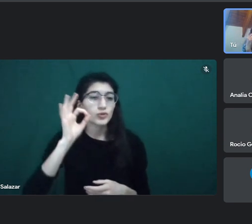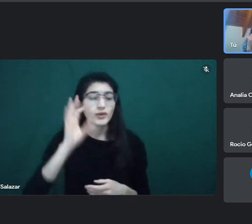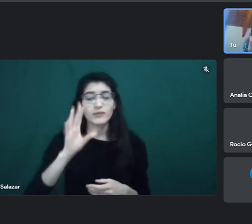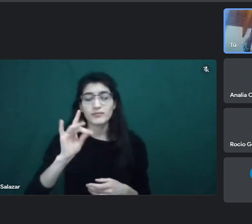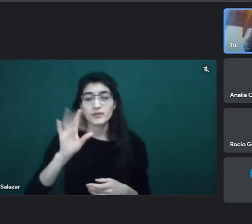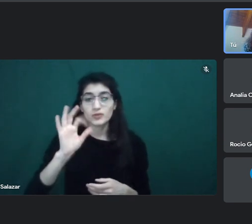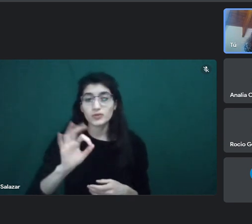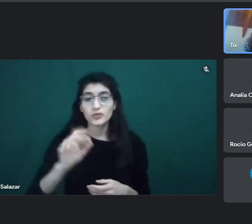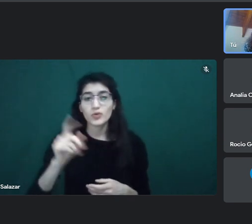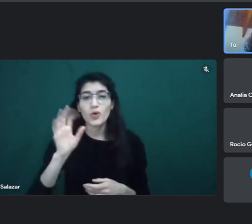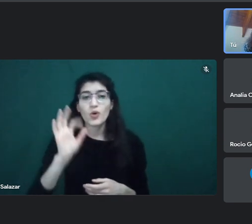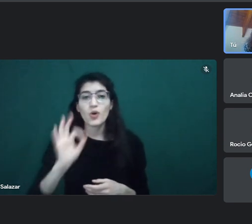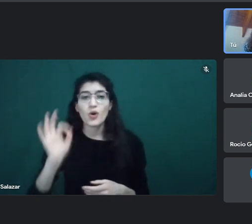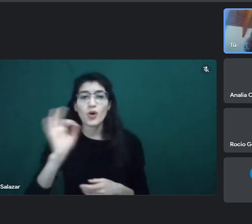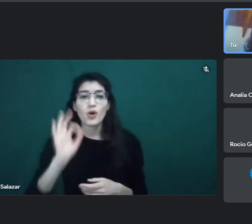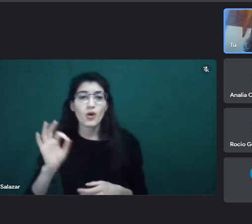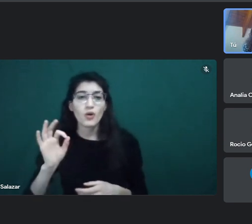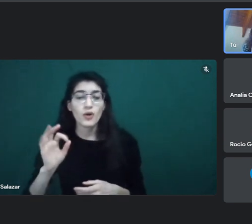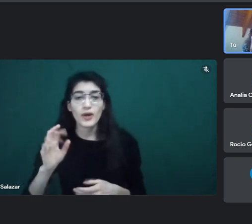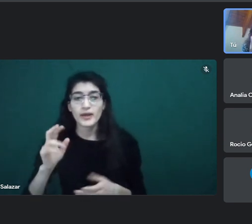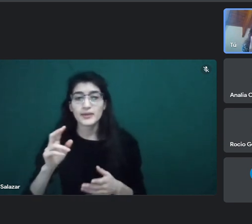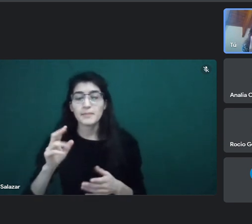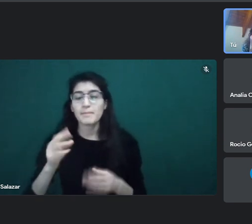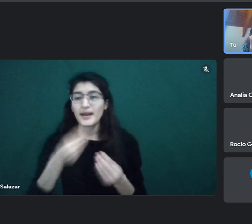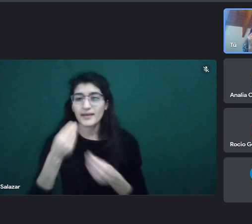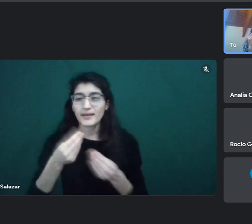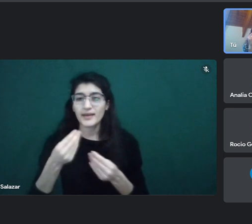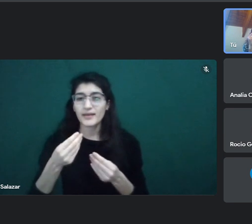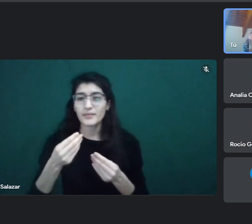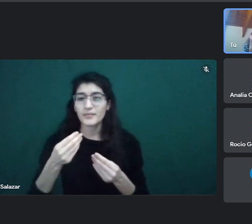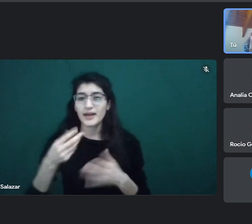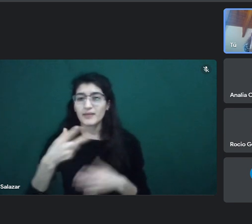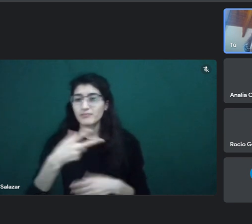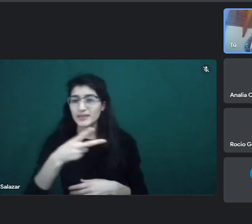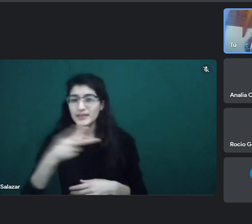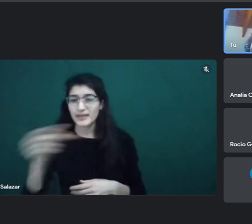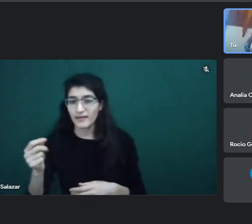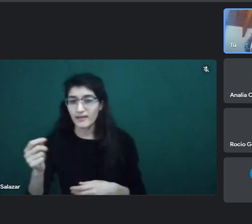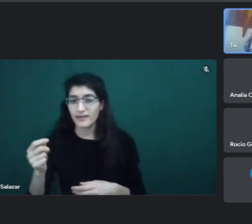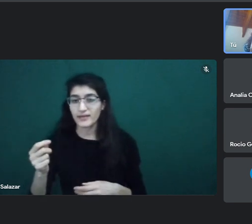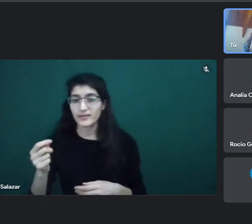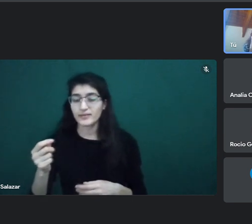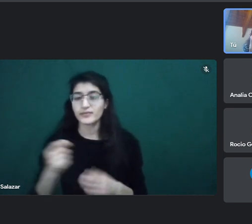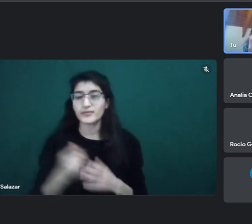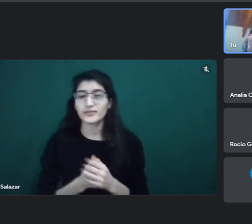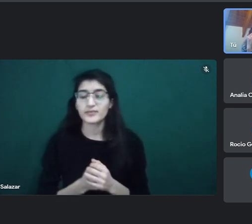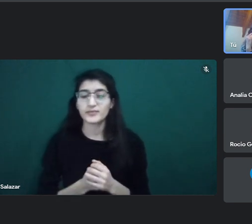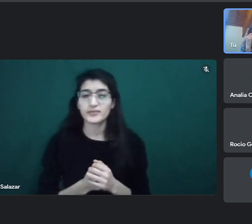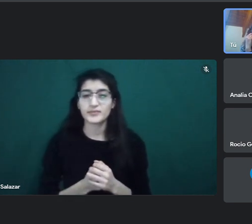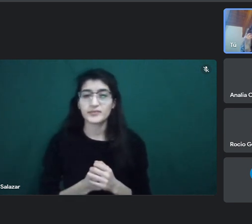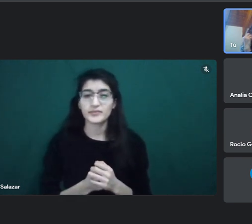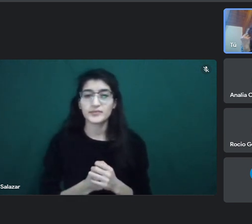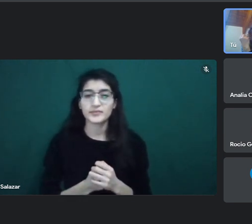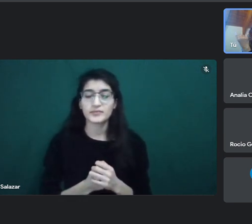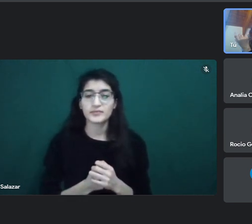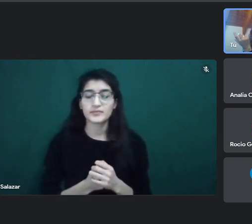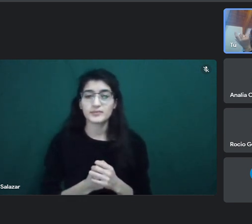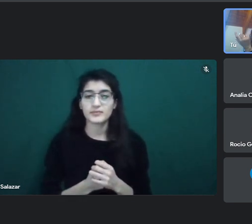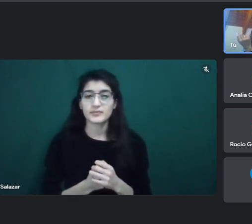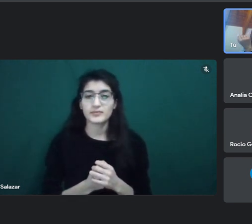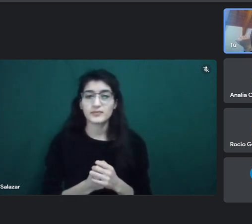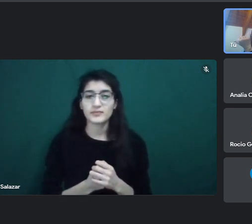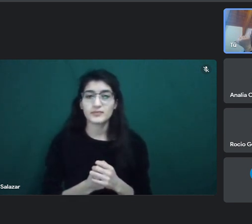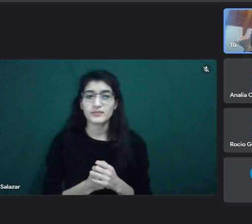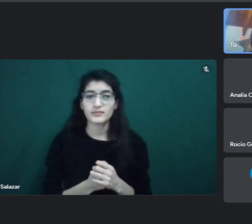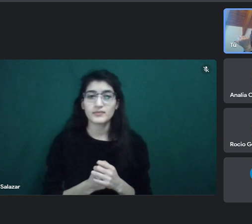not always obtain, los verbos son do y obtain, ¿sí? ¿El qué me está indicando el